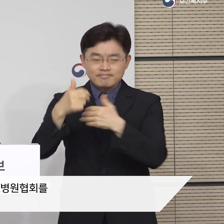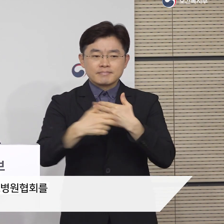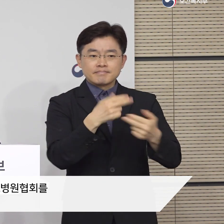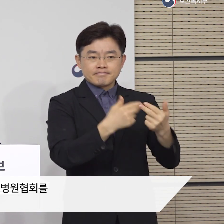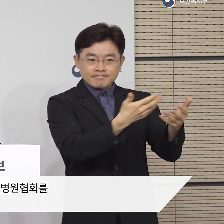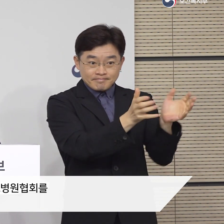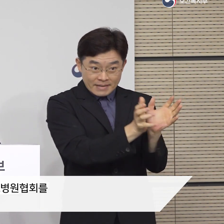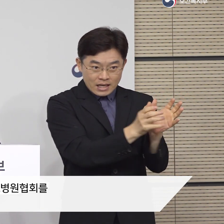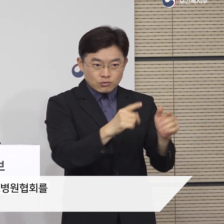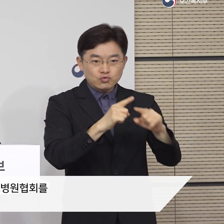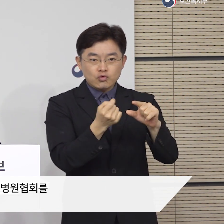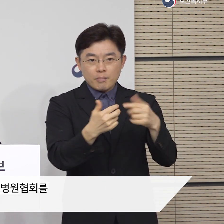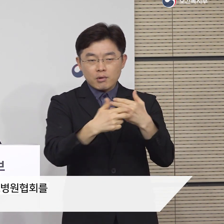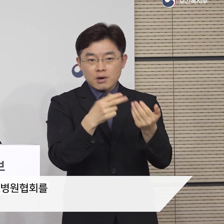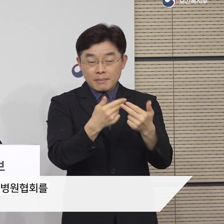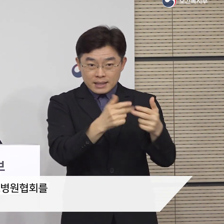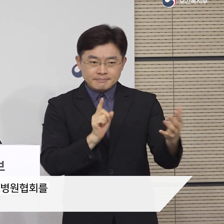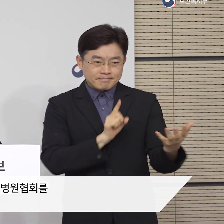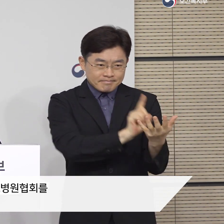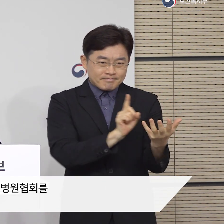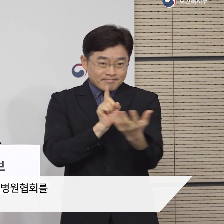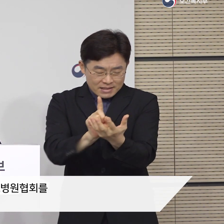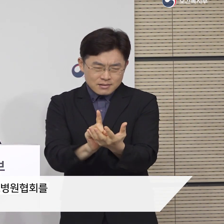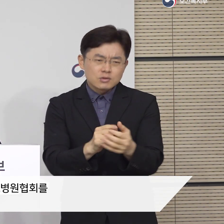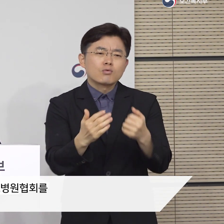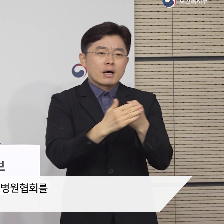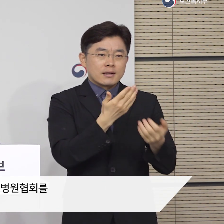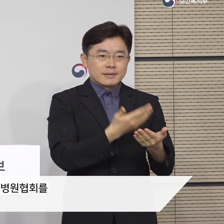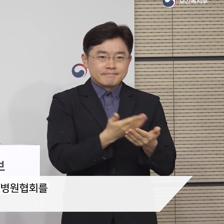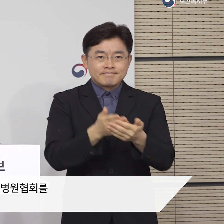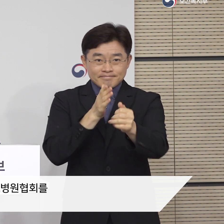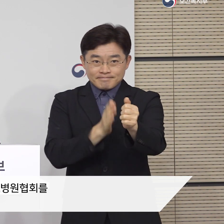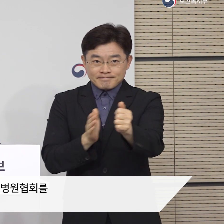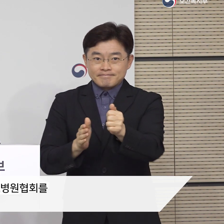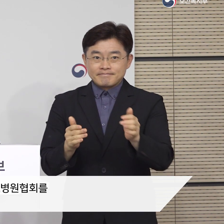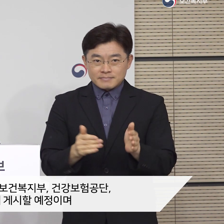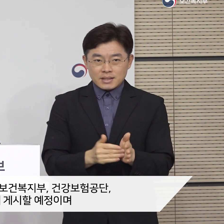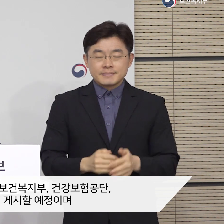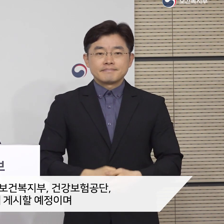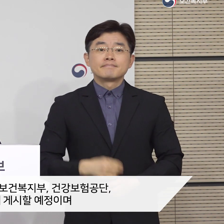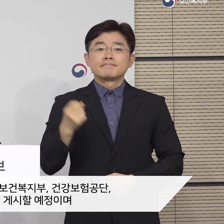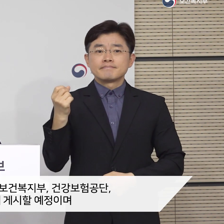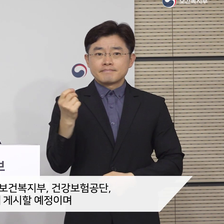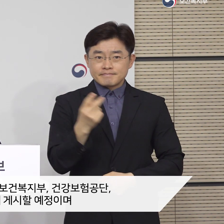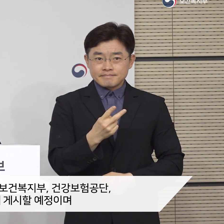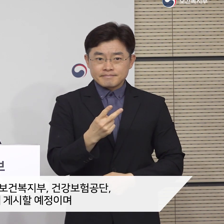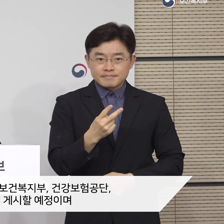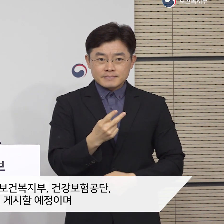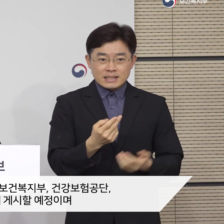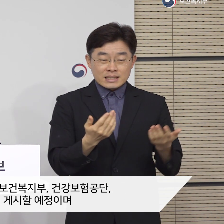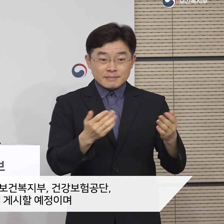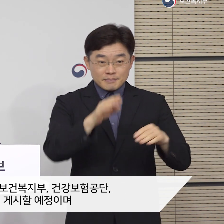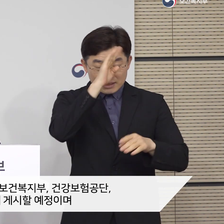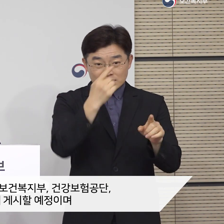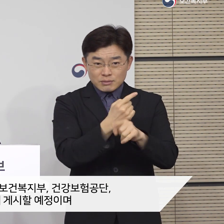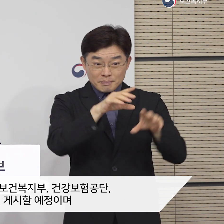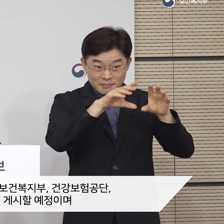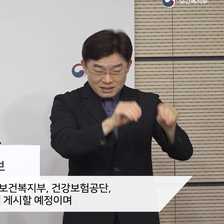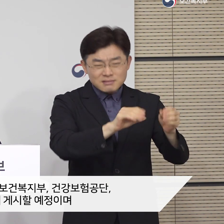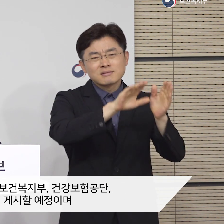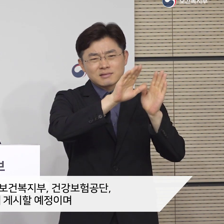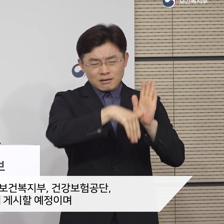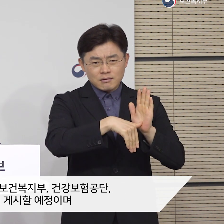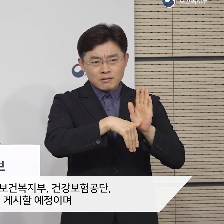병원협회와 중소병원협회를 직접 만나 협조를 당부하였습니다. 또한 휴진 당일 진료를 하는